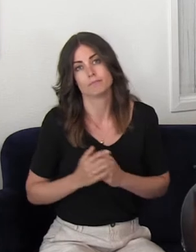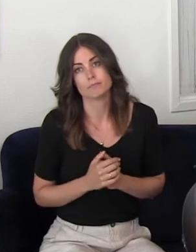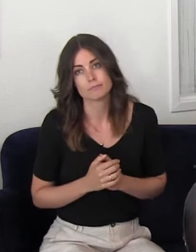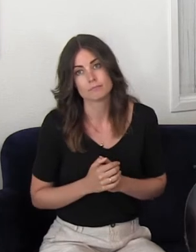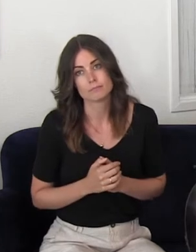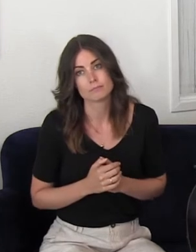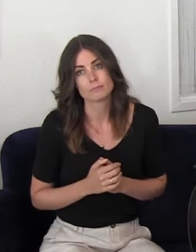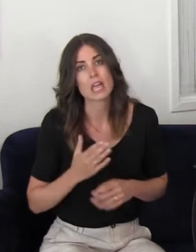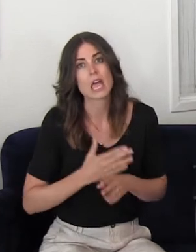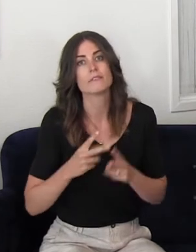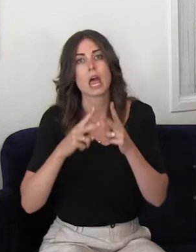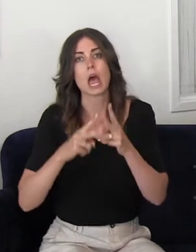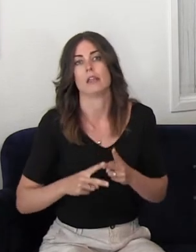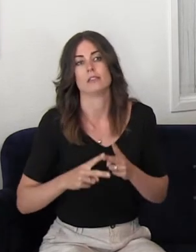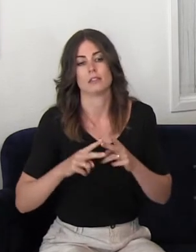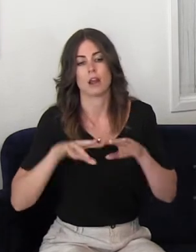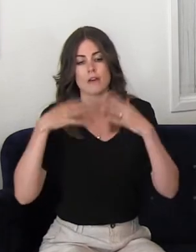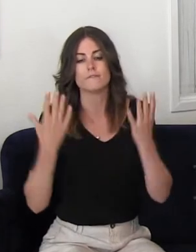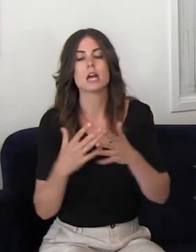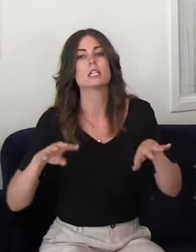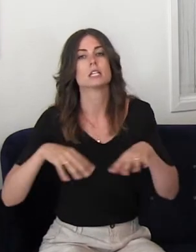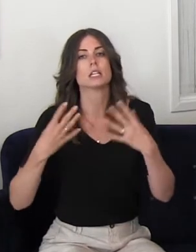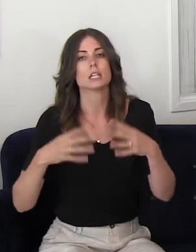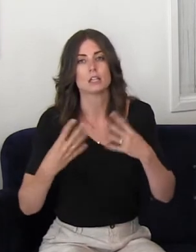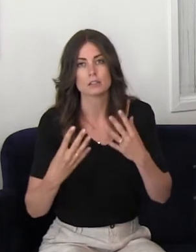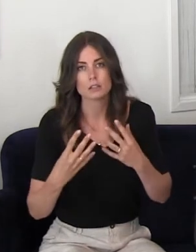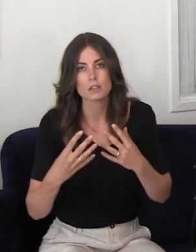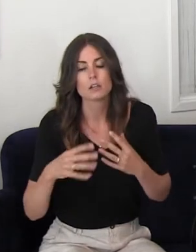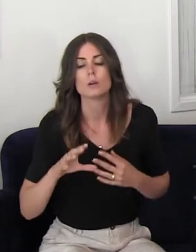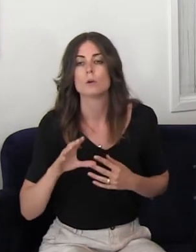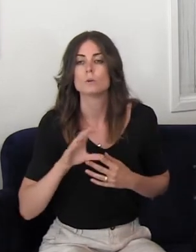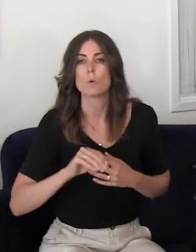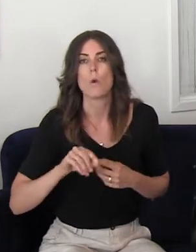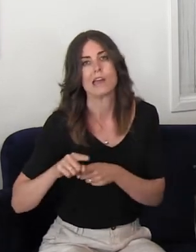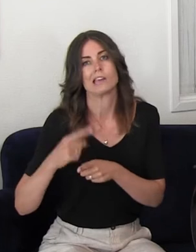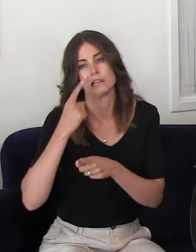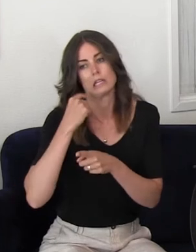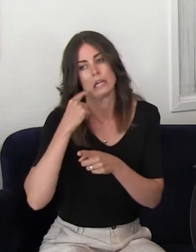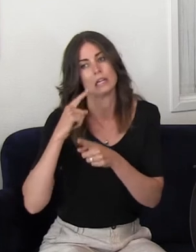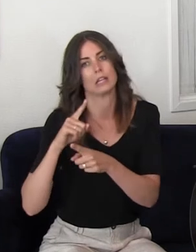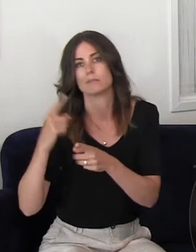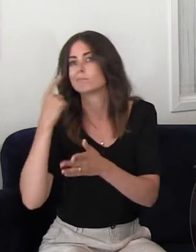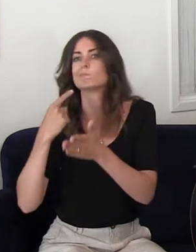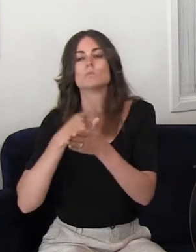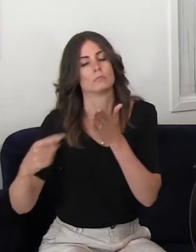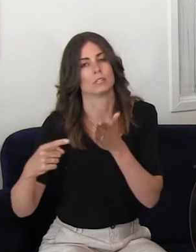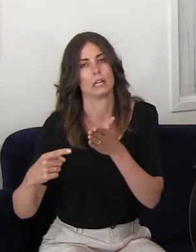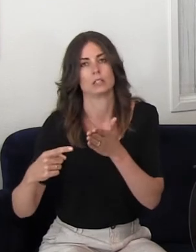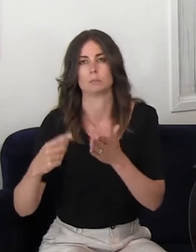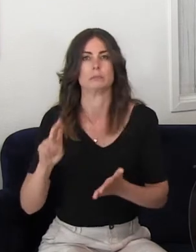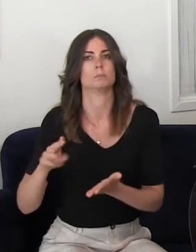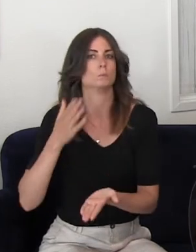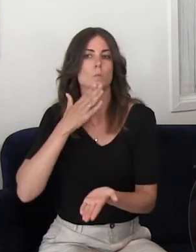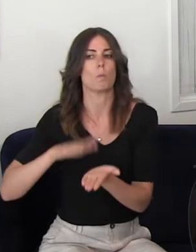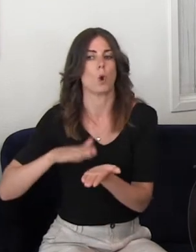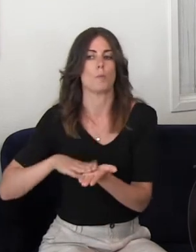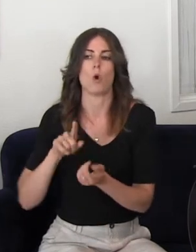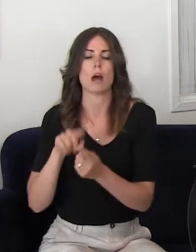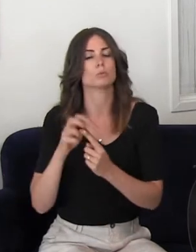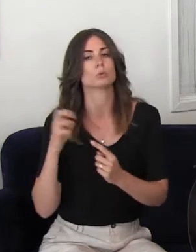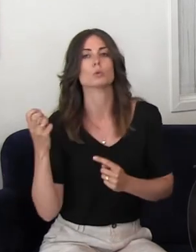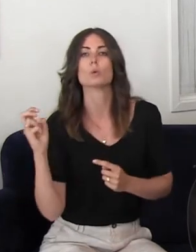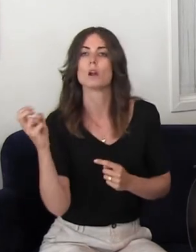Efter andra världskriget så slog det igenom en kille där som blev mycket populär, och han turnerade